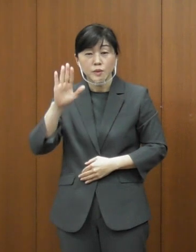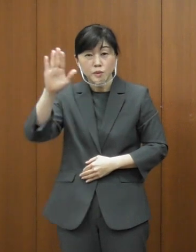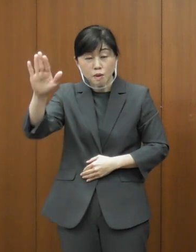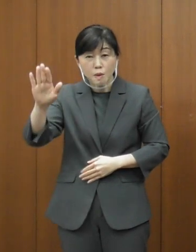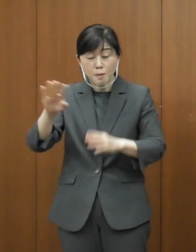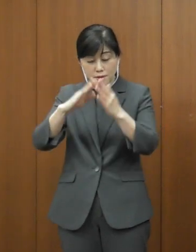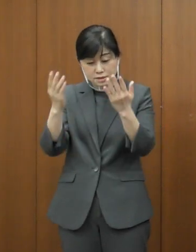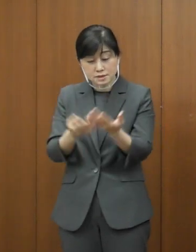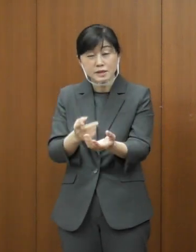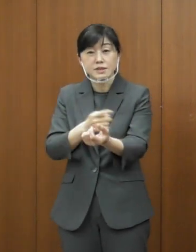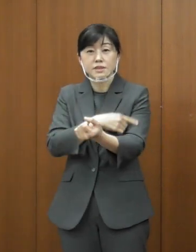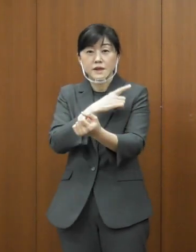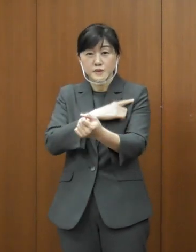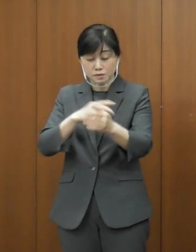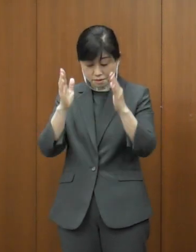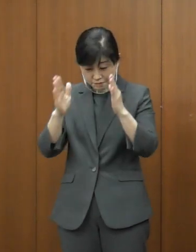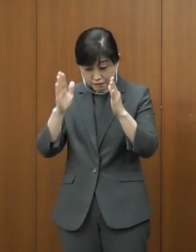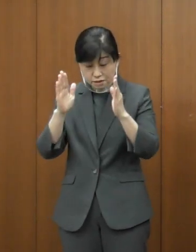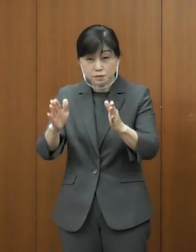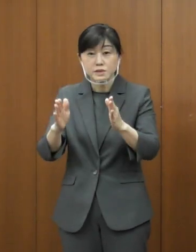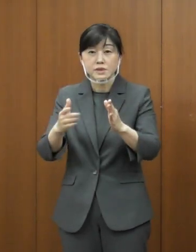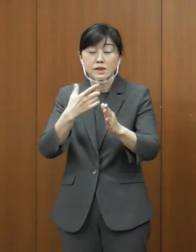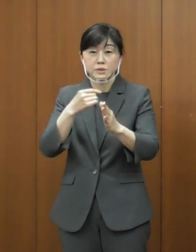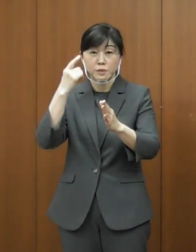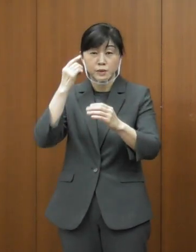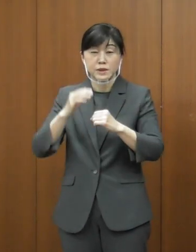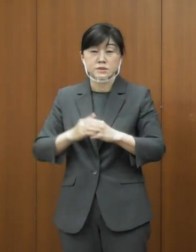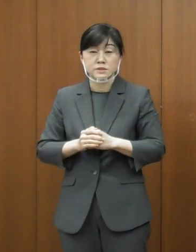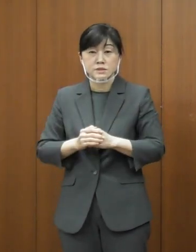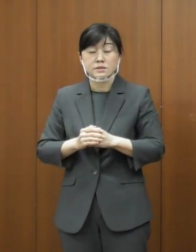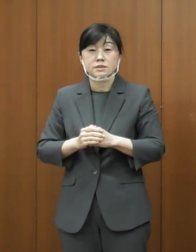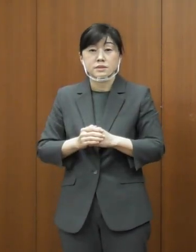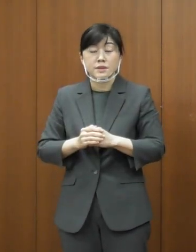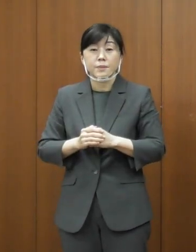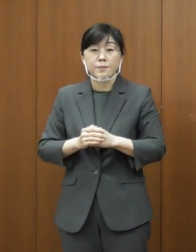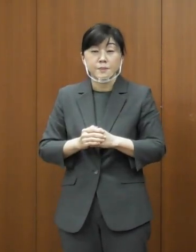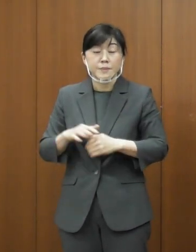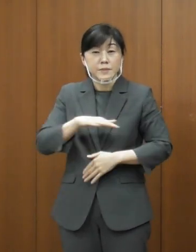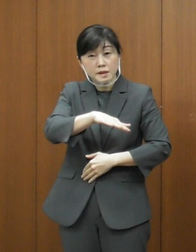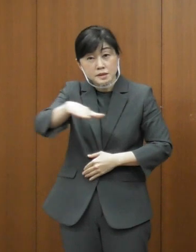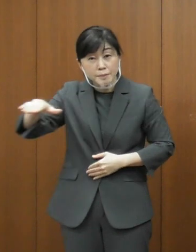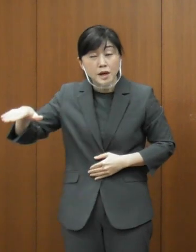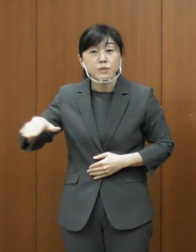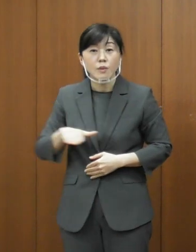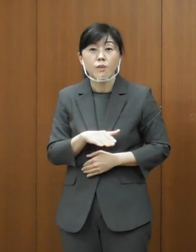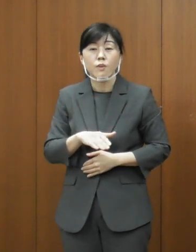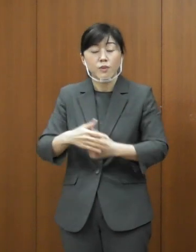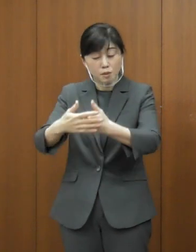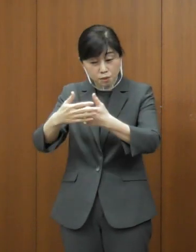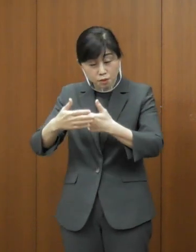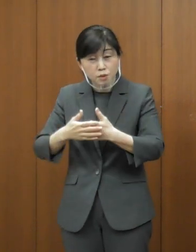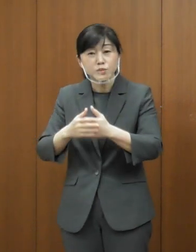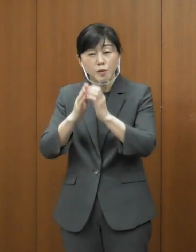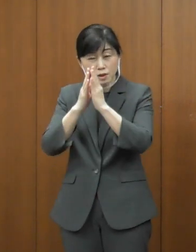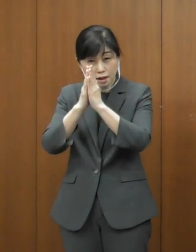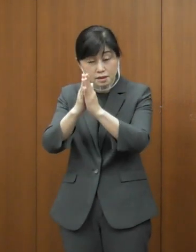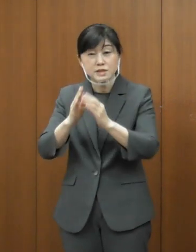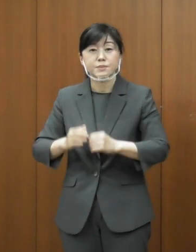力で対応に当たっていきます。できる限り皆様のご協力をお願いします